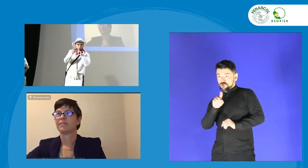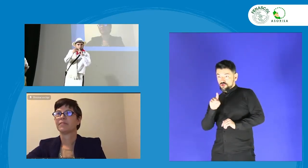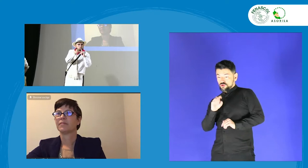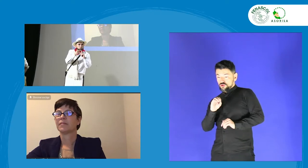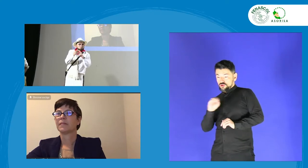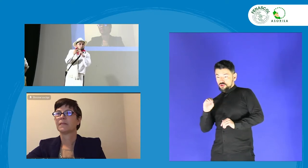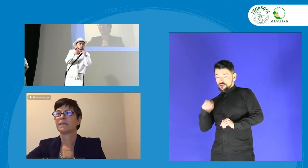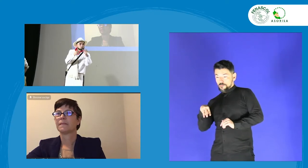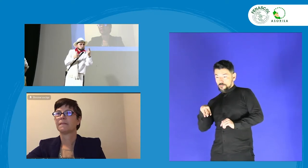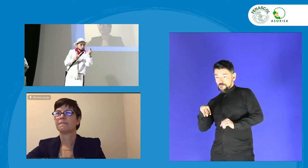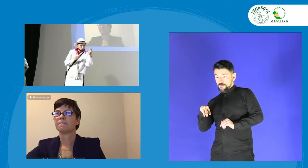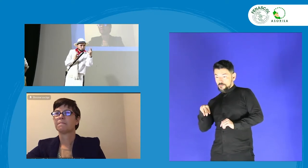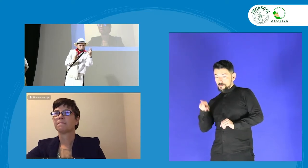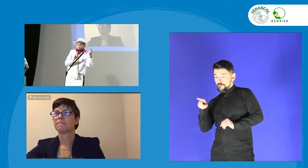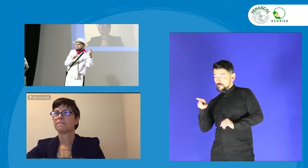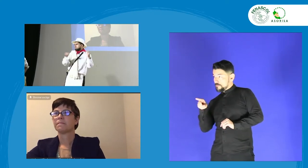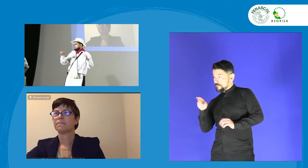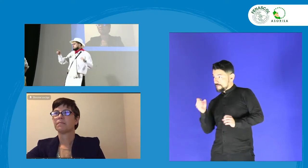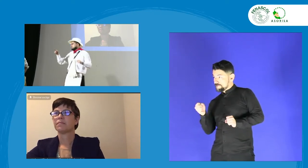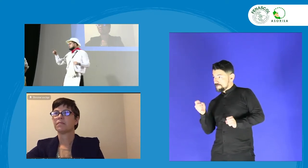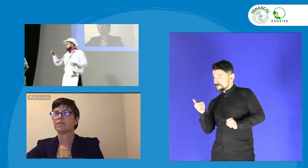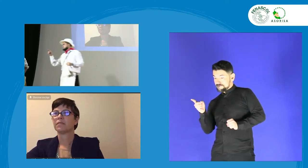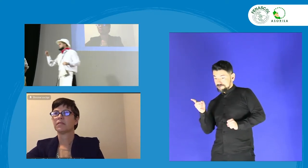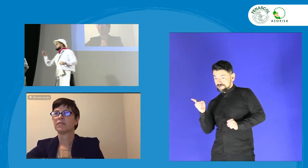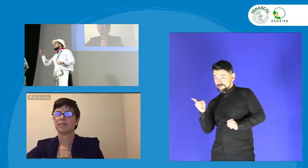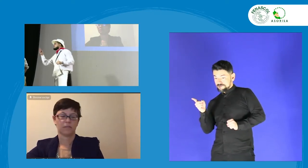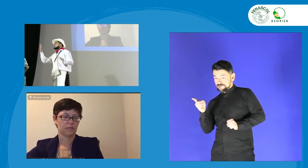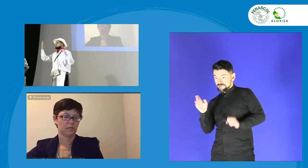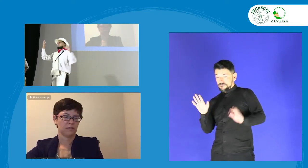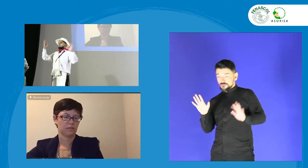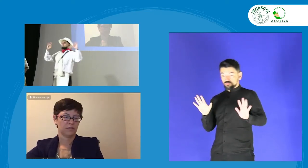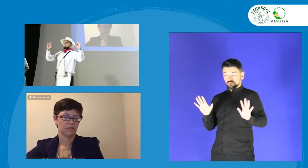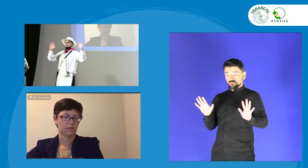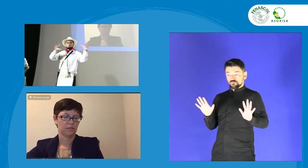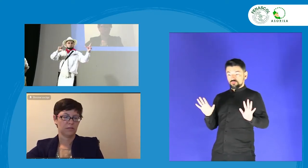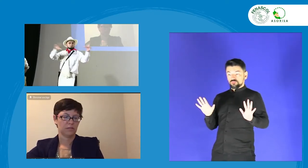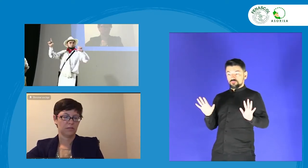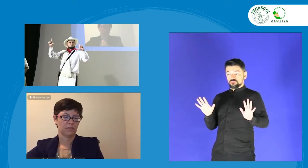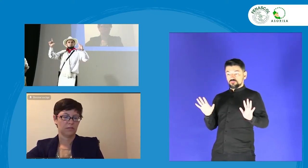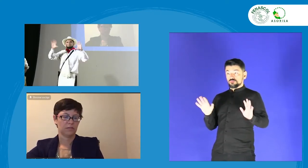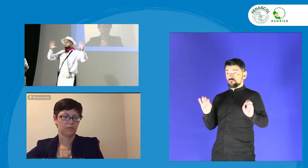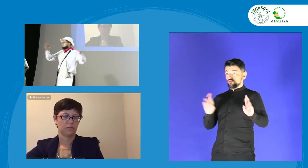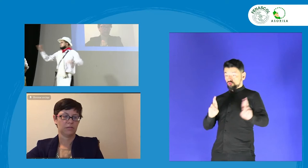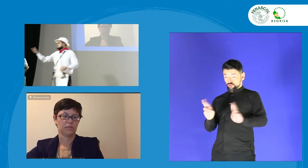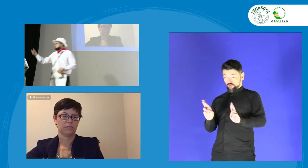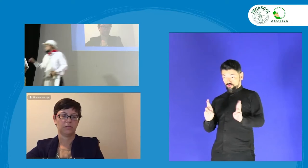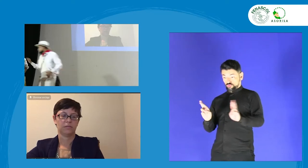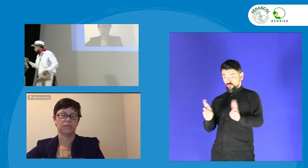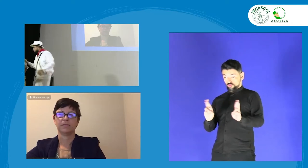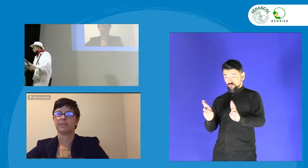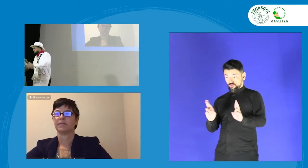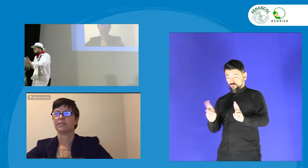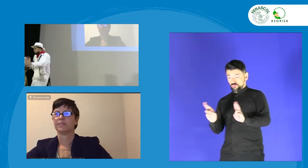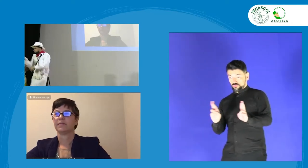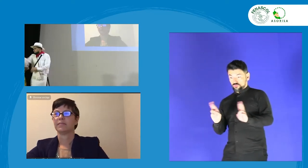En Zoom tenemos dos personas. ¿Me confirman si hay dos personas para que participen también?